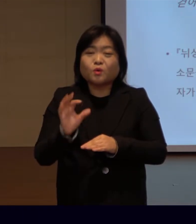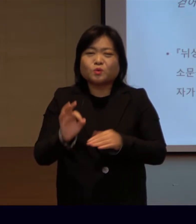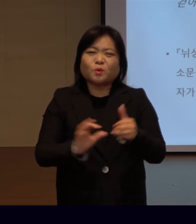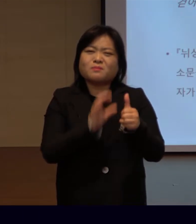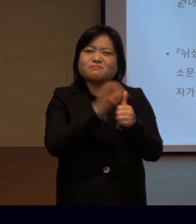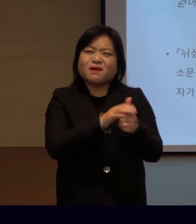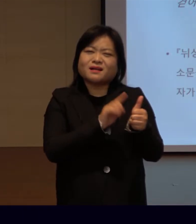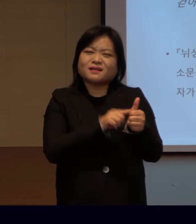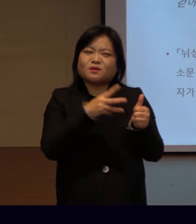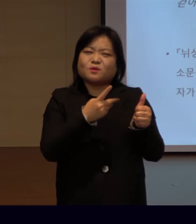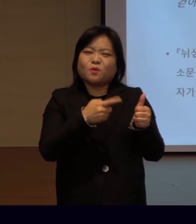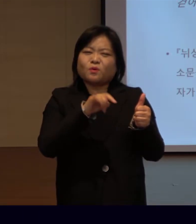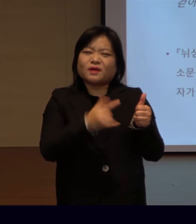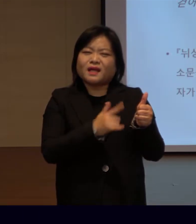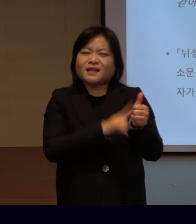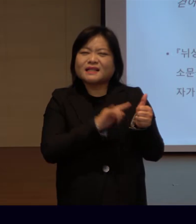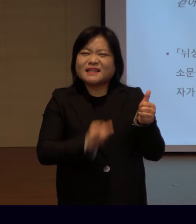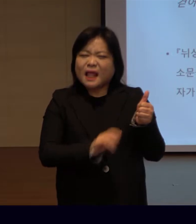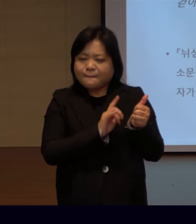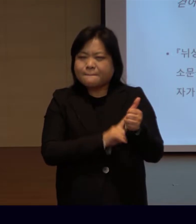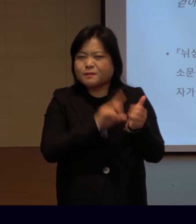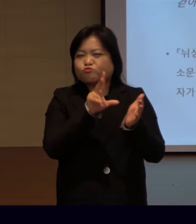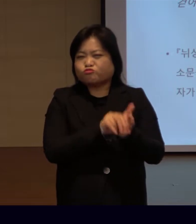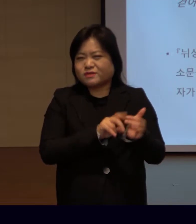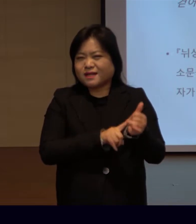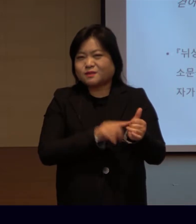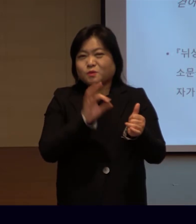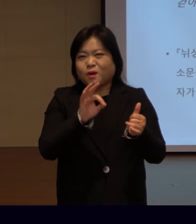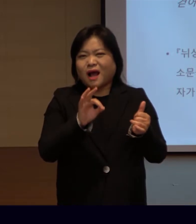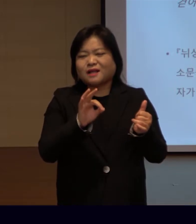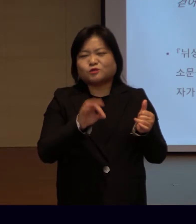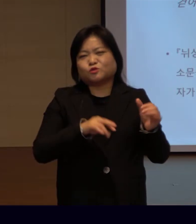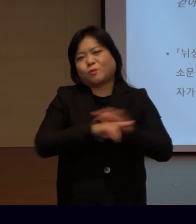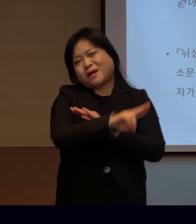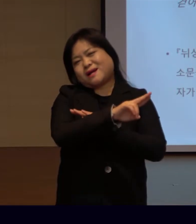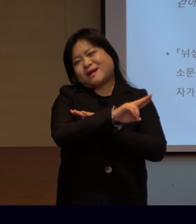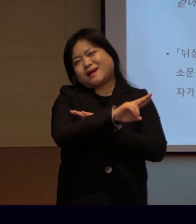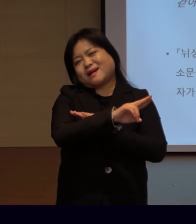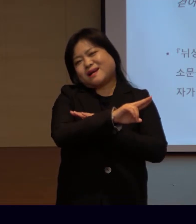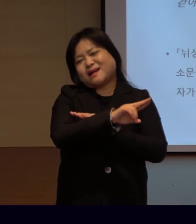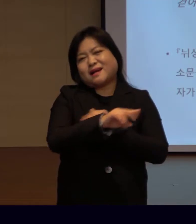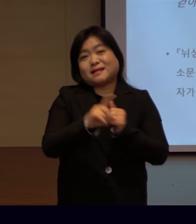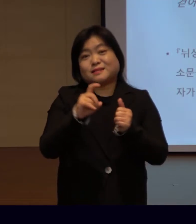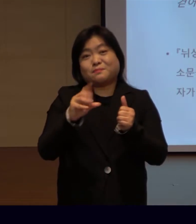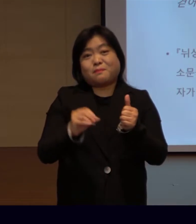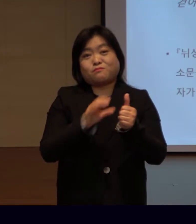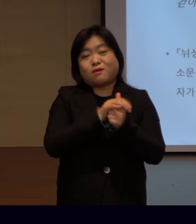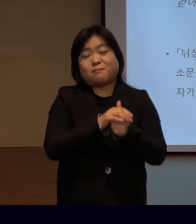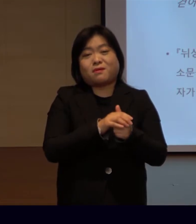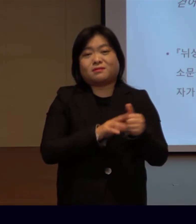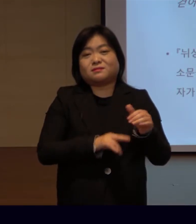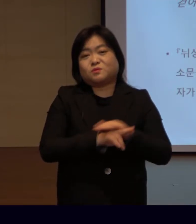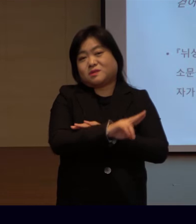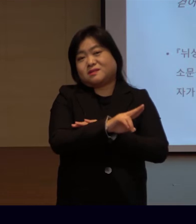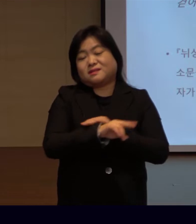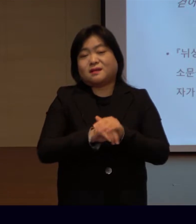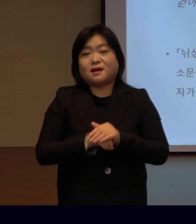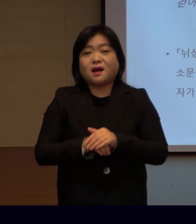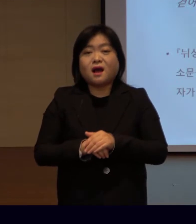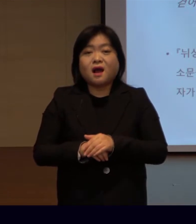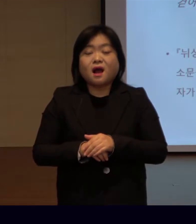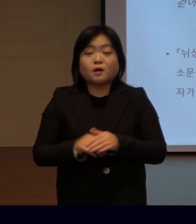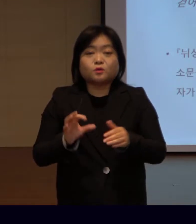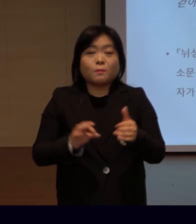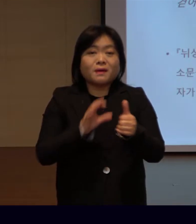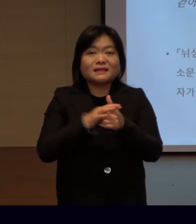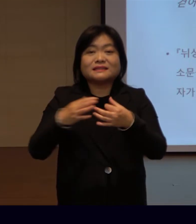맡긴 로갱이라고 하는 공증인이 그 돈을 갖고 튀어요. 그러니까 그 당시에는 돈을 맡길 때가 은행이라는 게